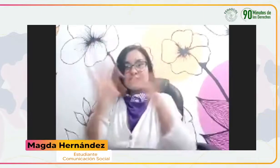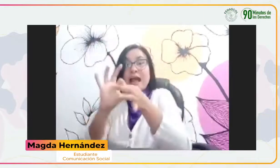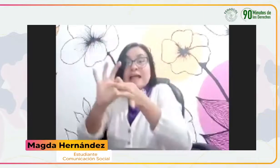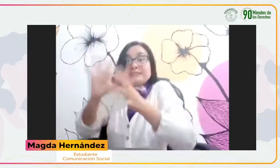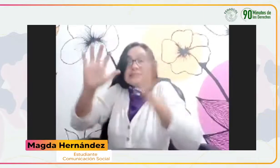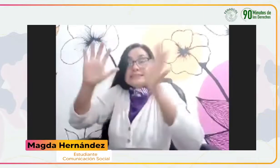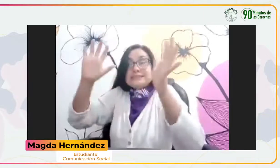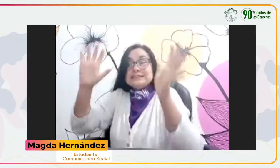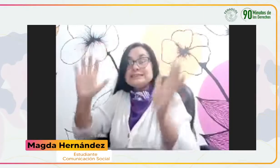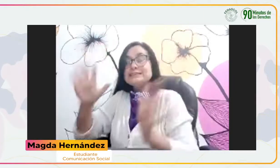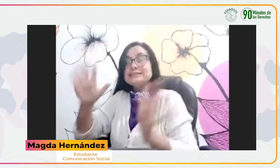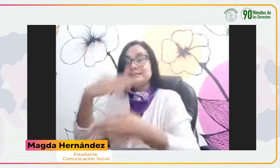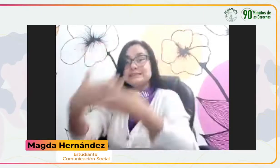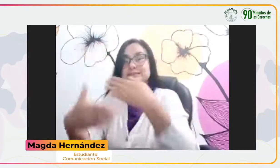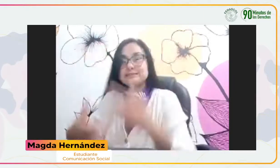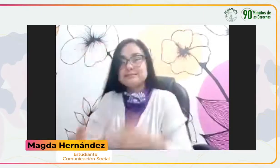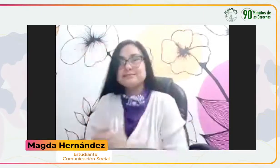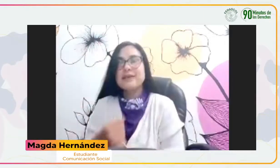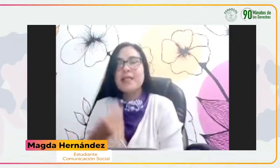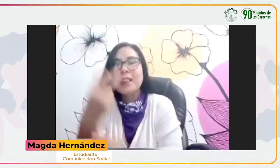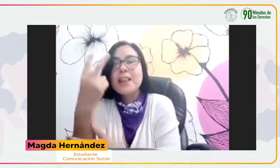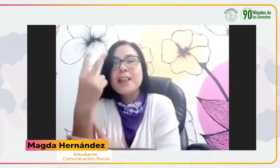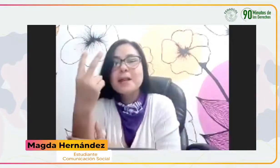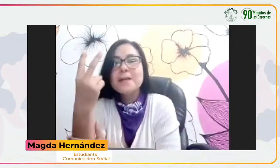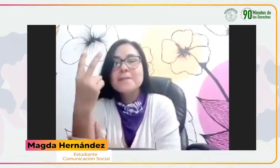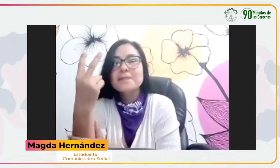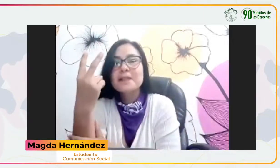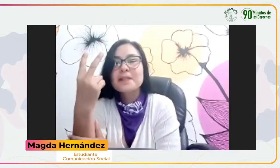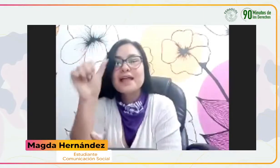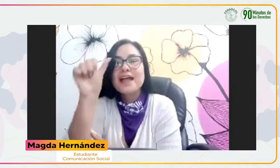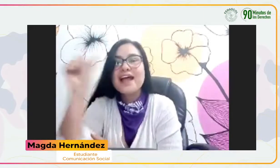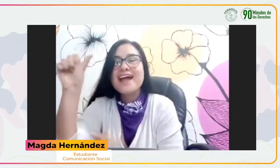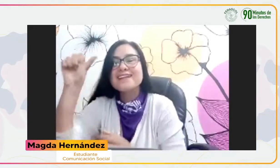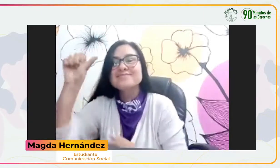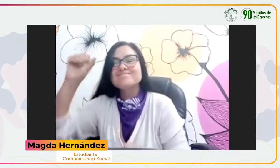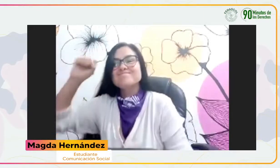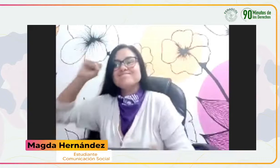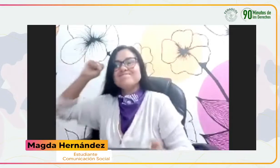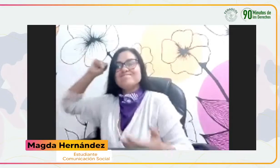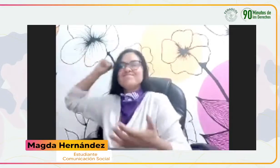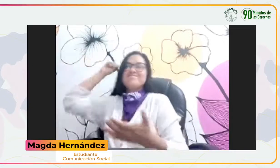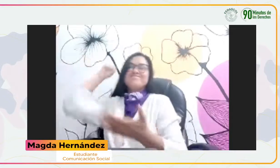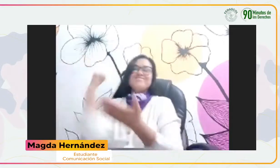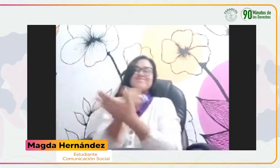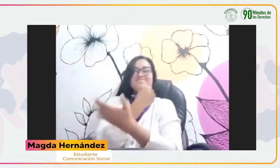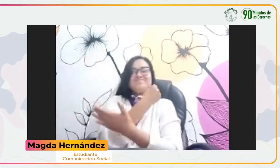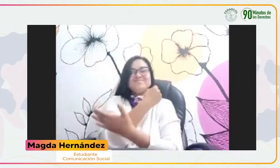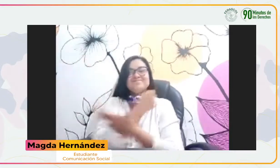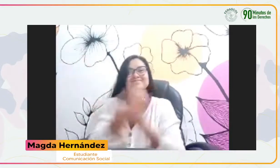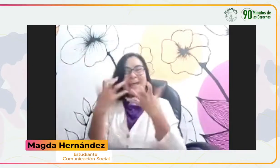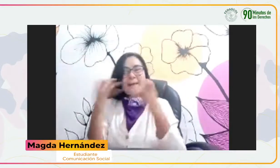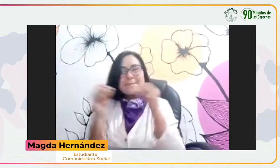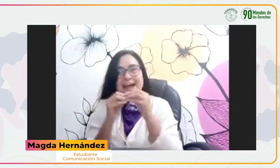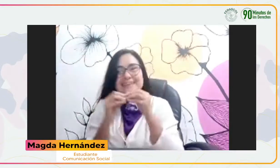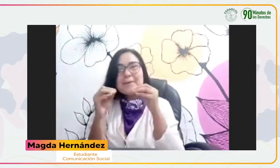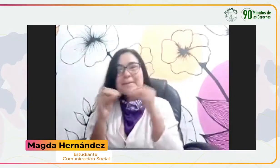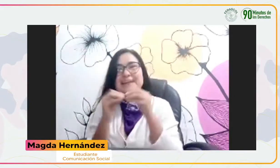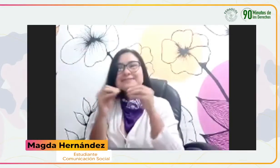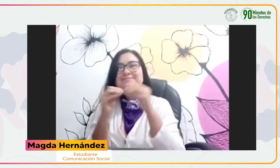Sandra, realmente lo de la licencia, primero eran solo hombres y ahora ya mujeres, dos, tres, y